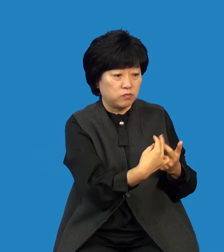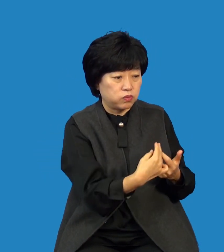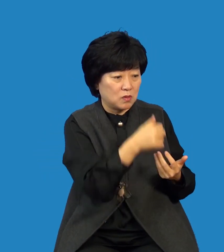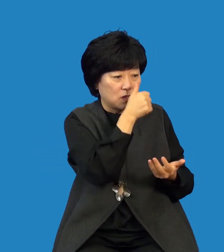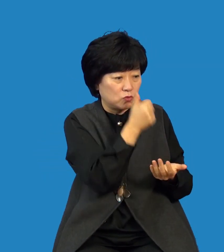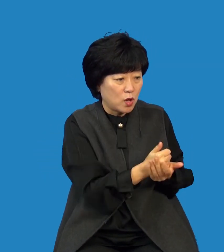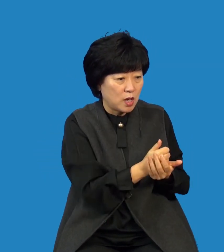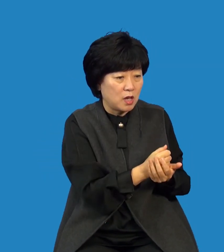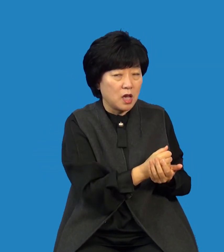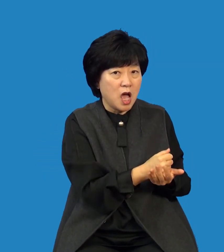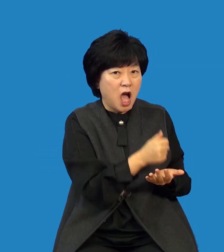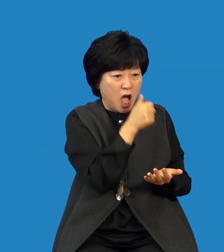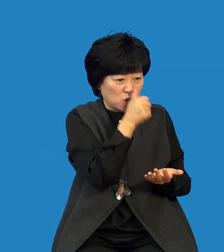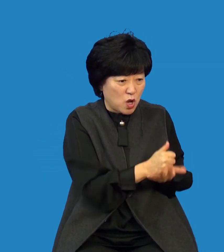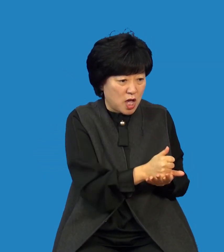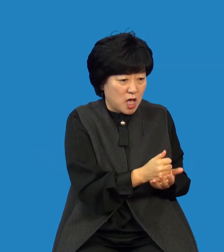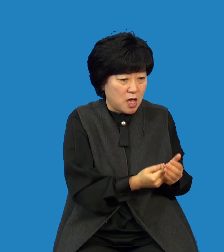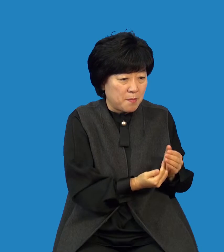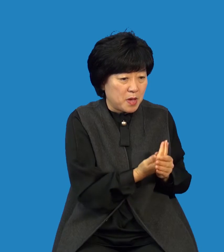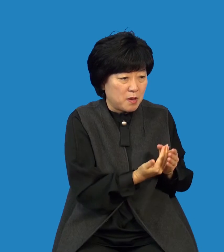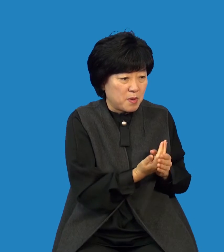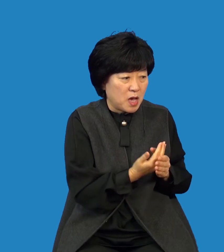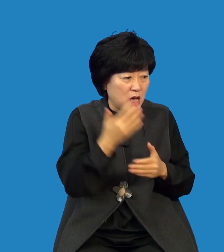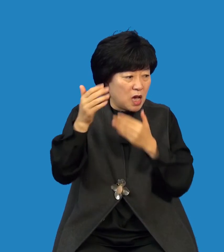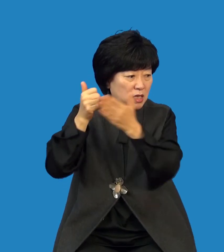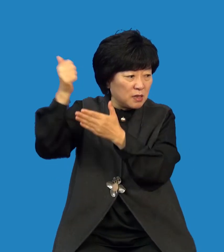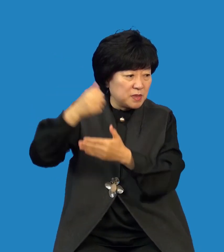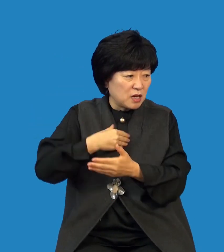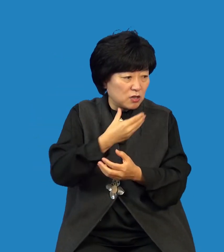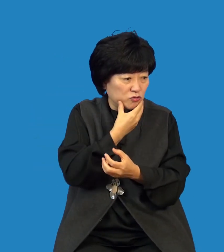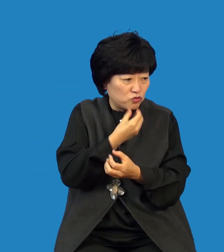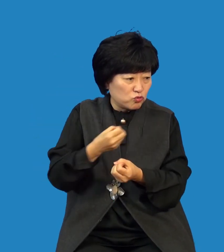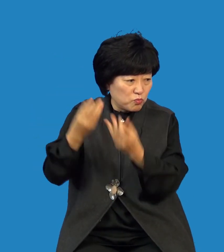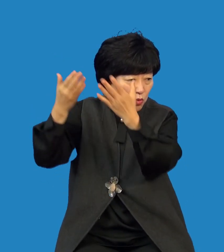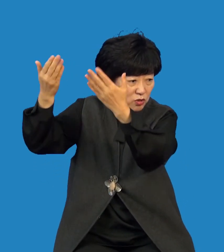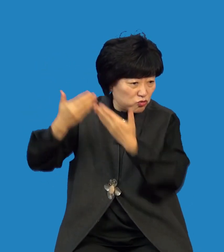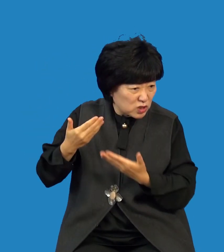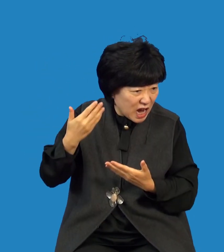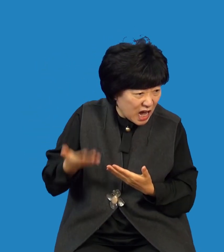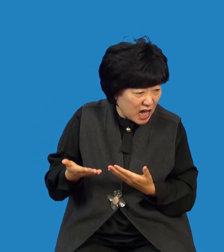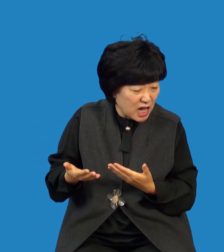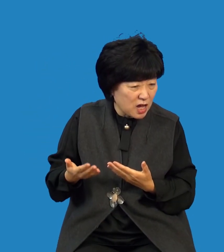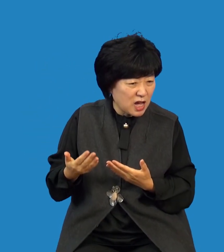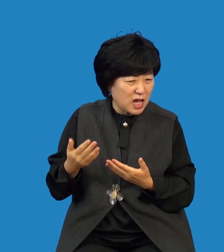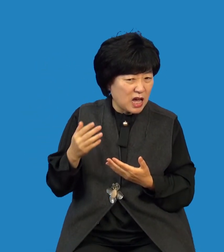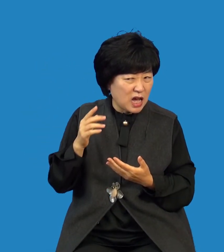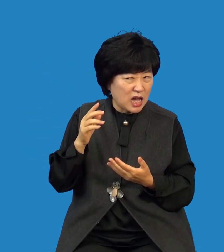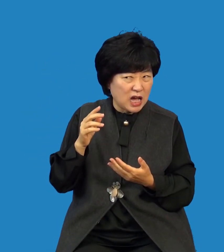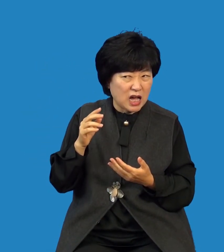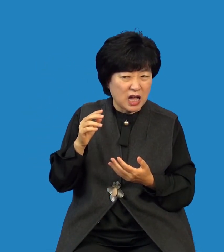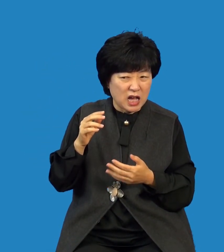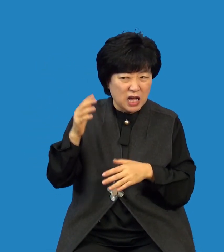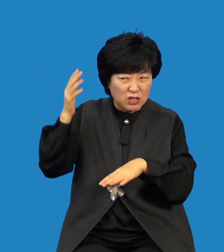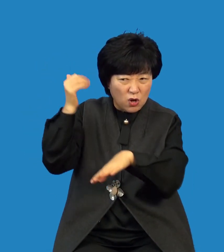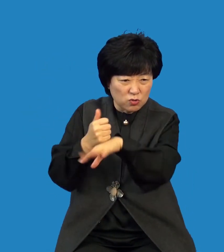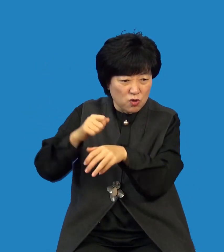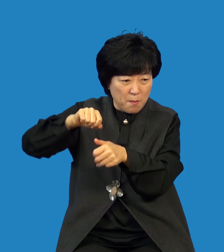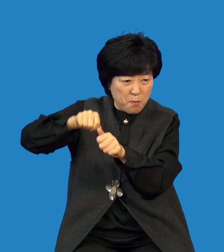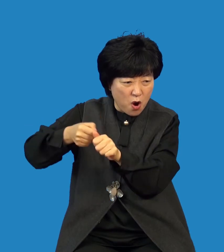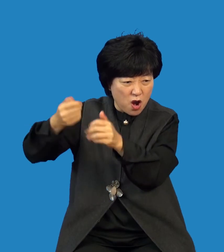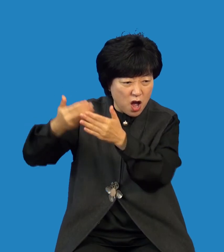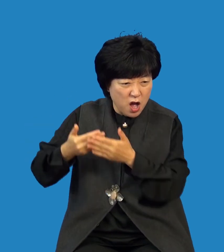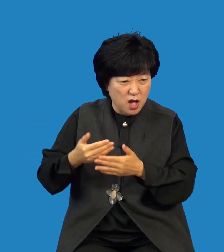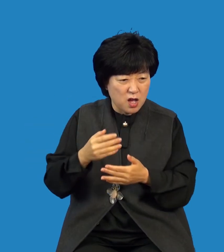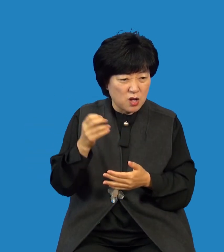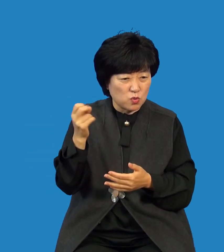정말 하나님이 나를 축복하고 계셔, 이 생각이 안 들어. 아이고, 내가 이러다가 벌 받지. 아니면 이러다 암 걸리면 이게 하나님이 버릴 거야.